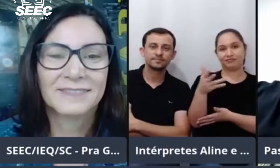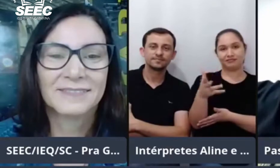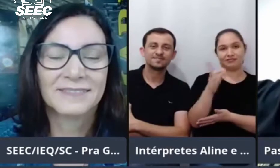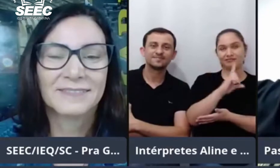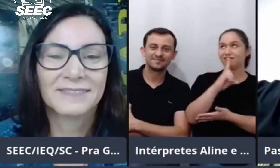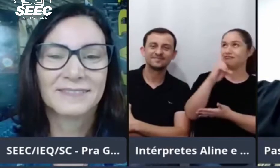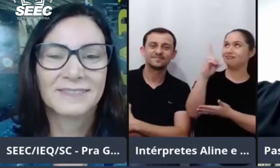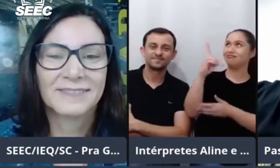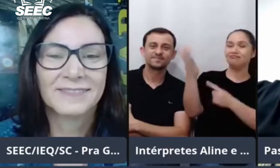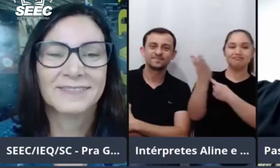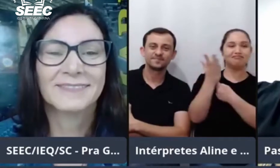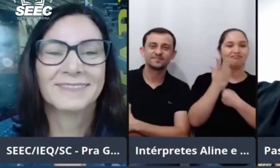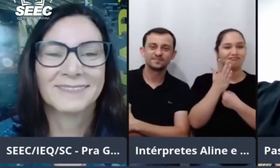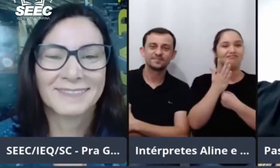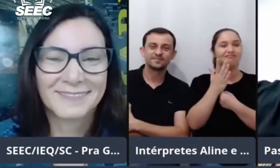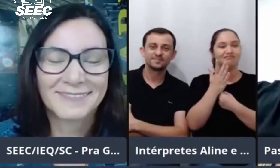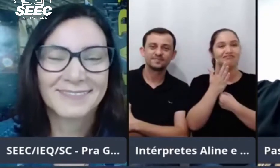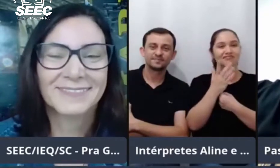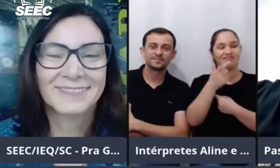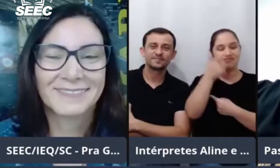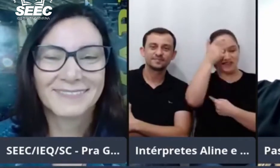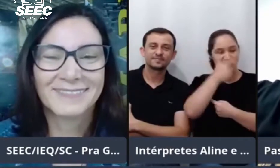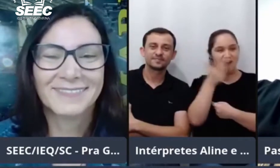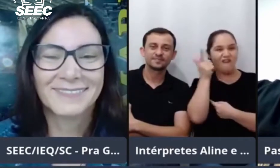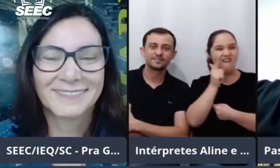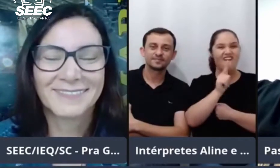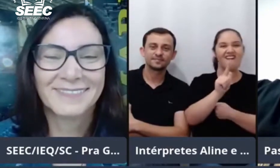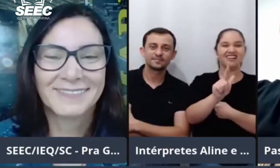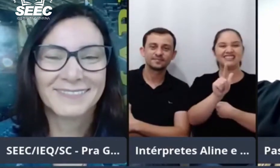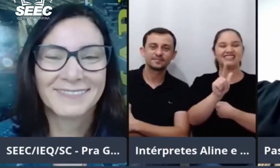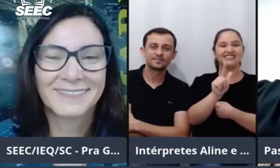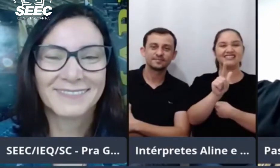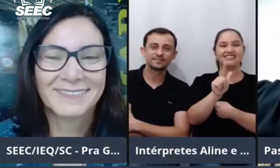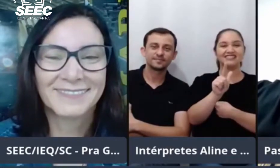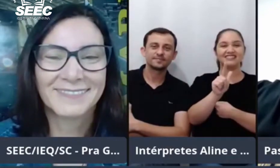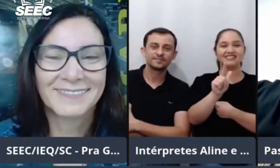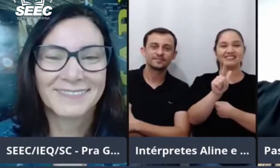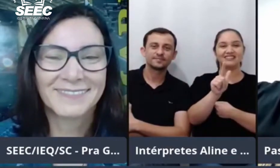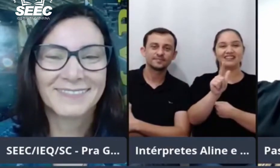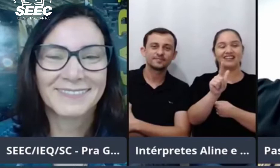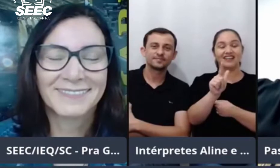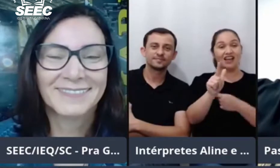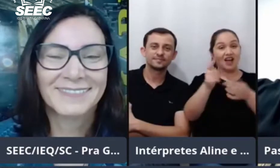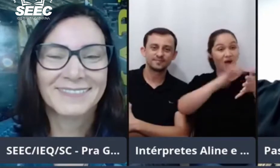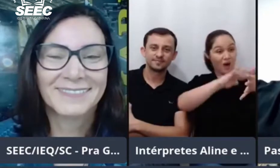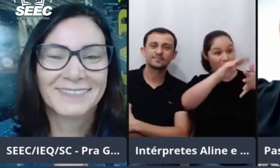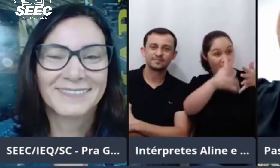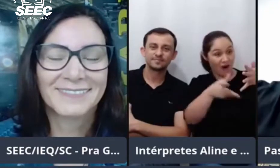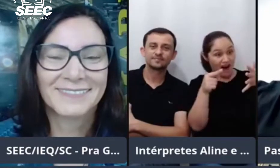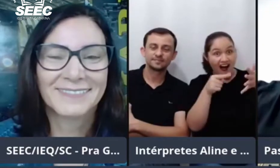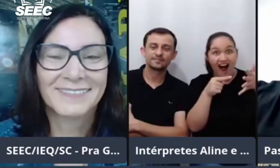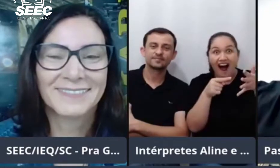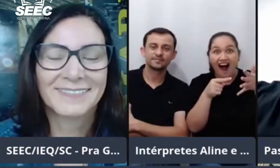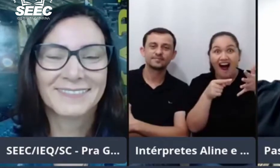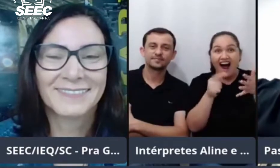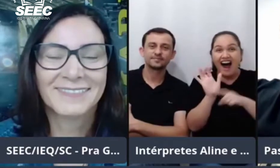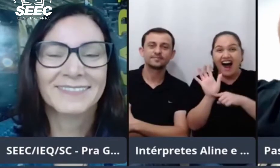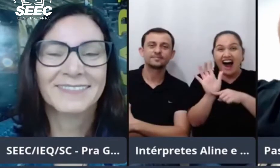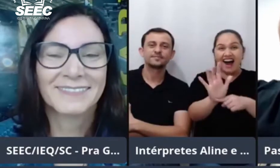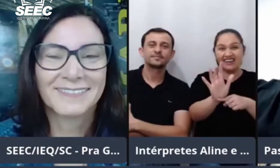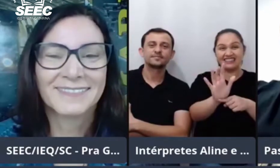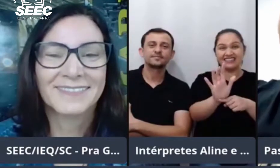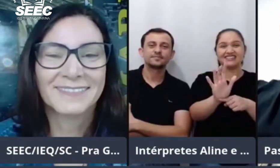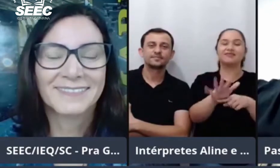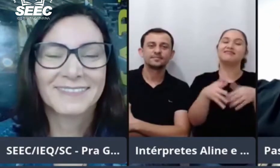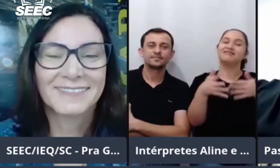nós estávamos ali na hora, né? E conseguimos, através da linguagem de Libras, né? Conversar um pouquinho, ajudá-lo, né?